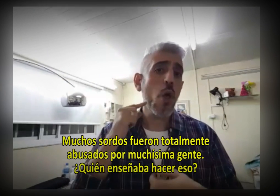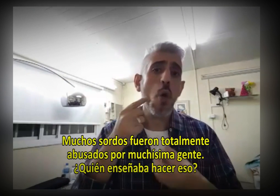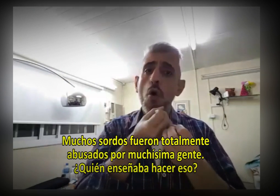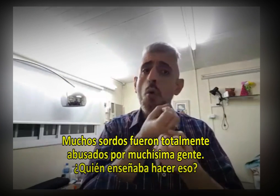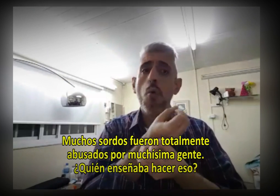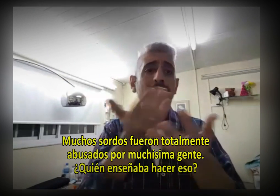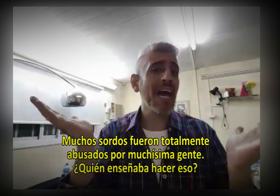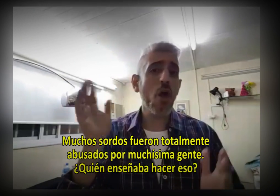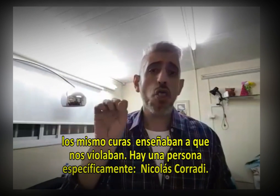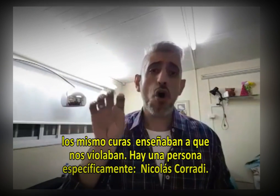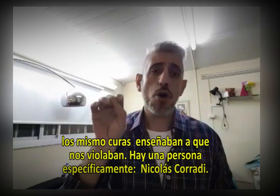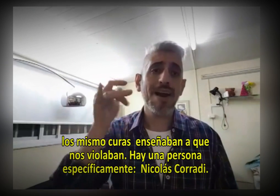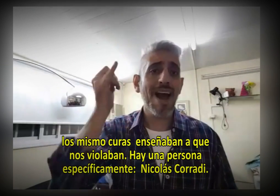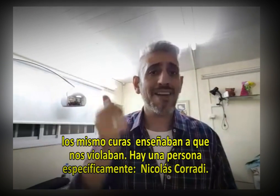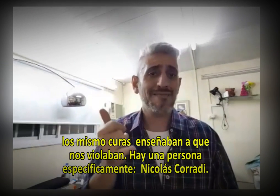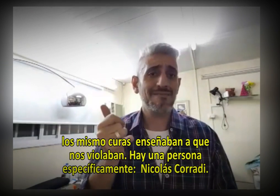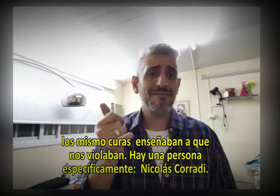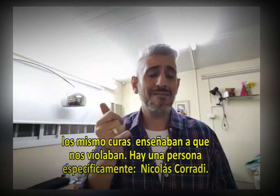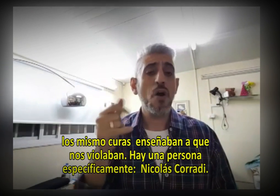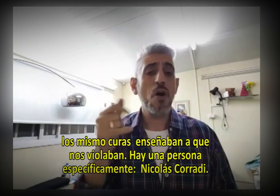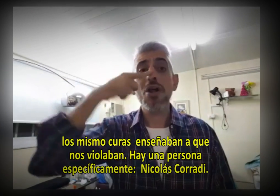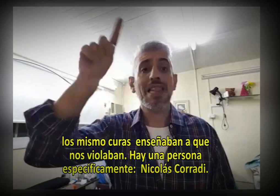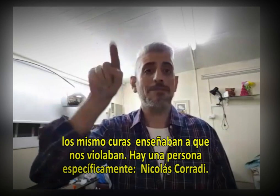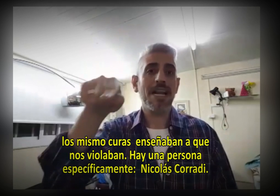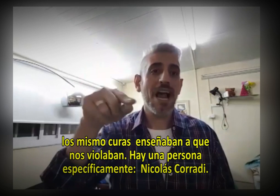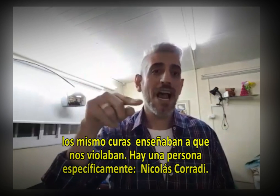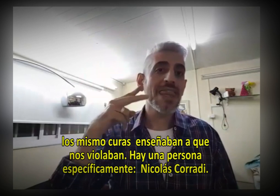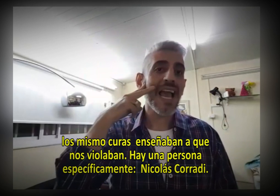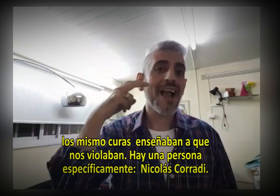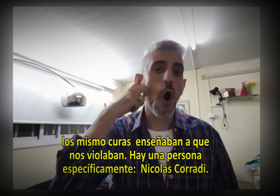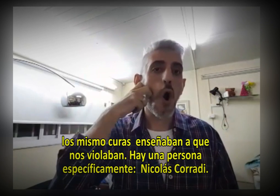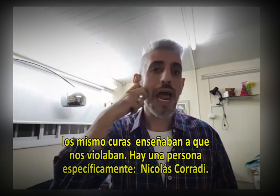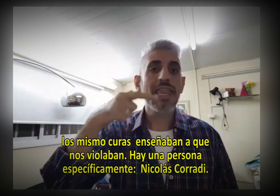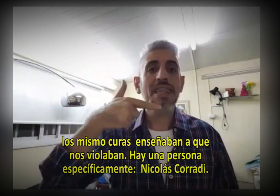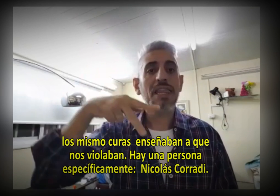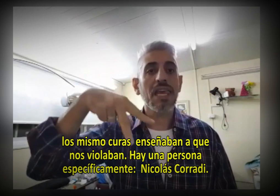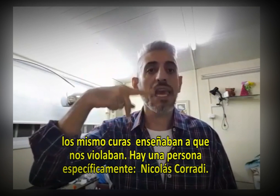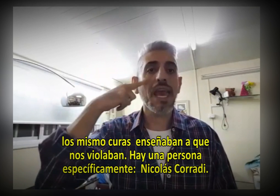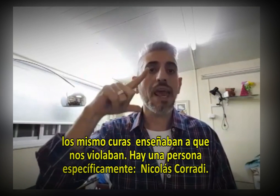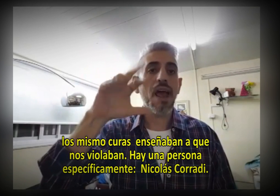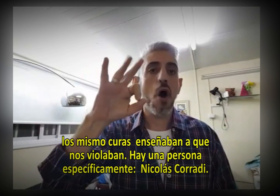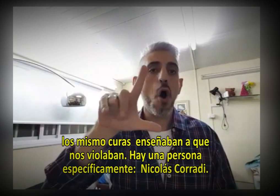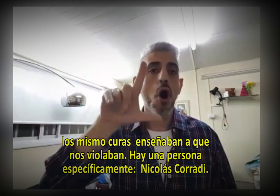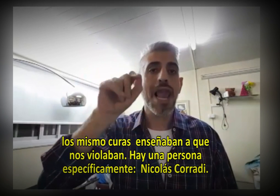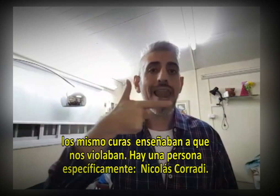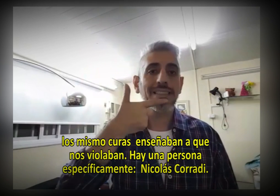hacer eso? Los mismos curas enseñaban a que nos violaran. Hay una persona específicamente, Nicolás Corradi.